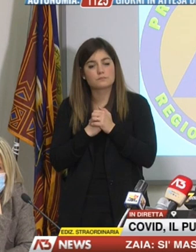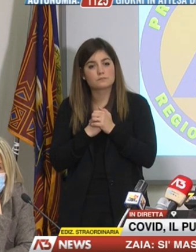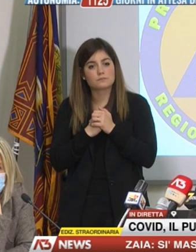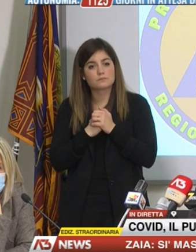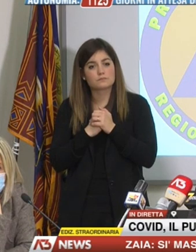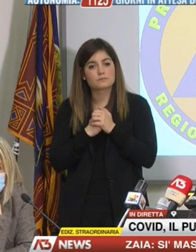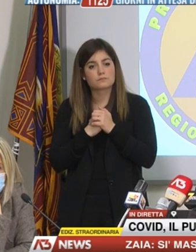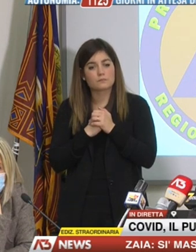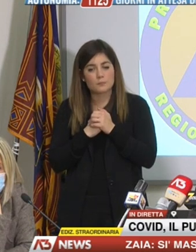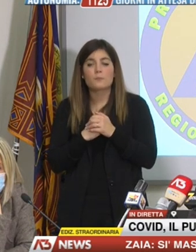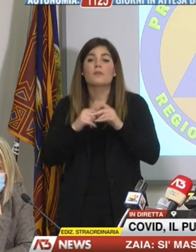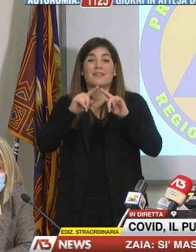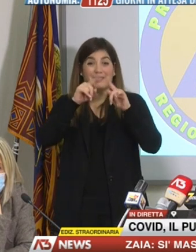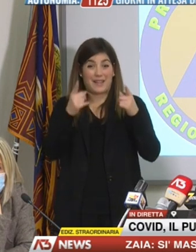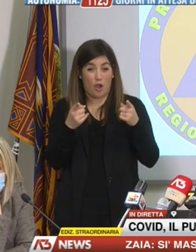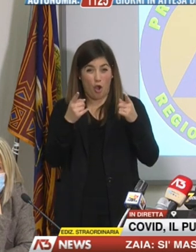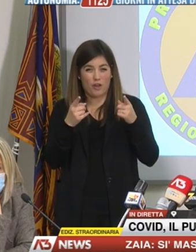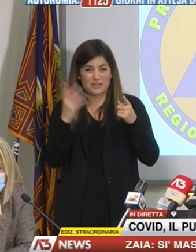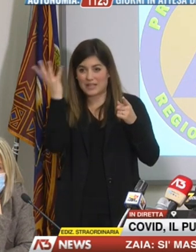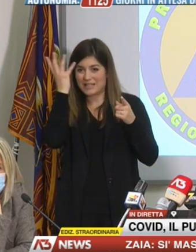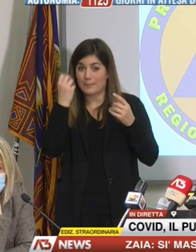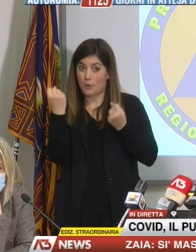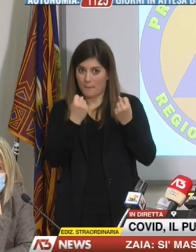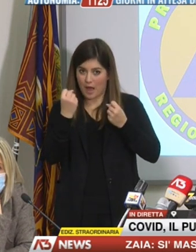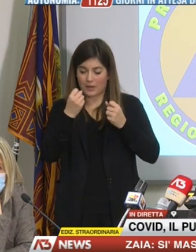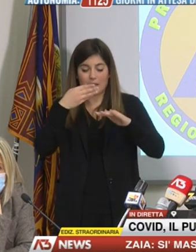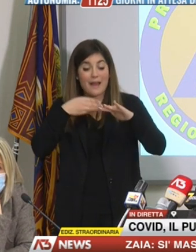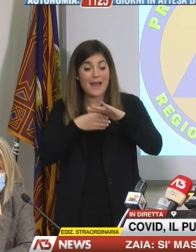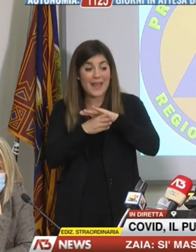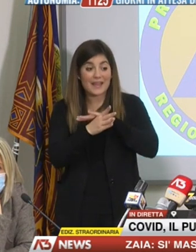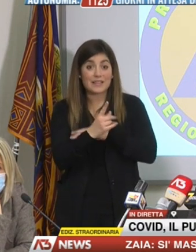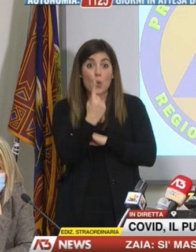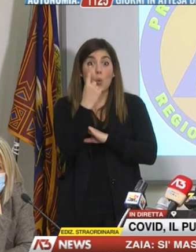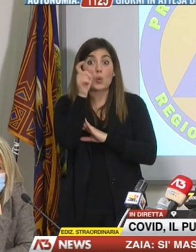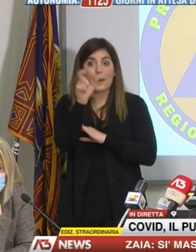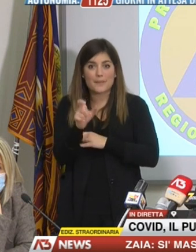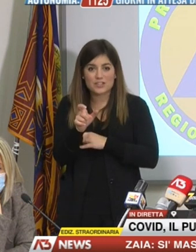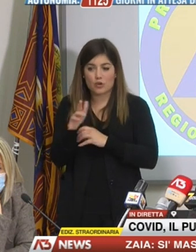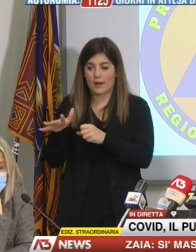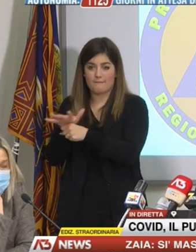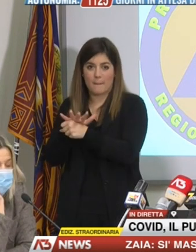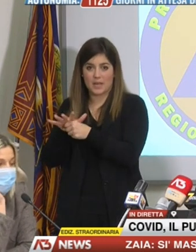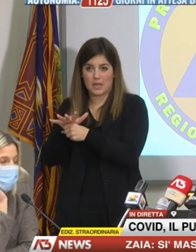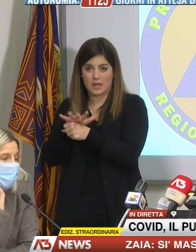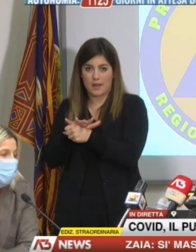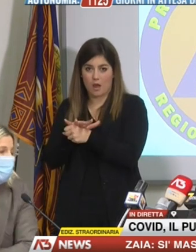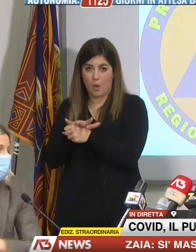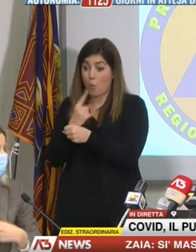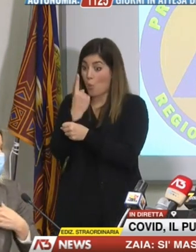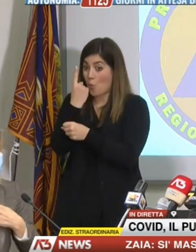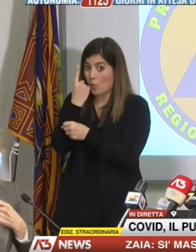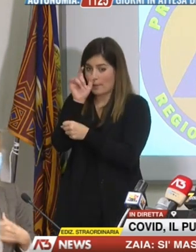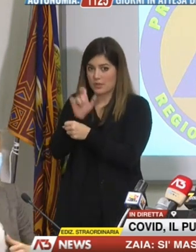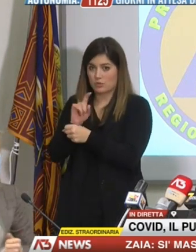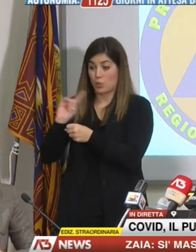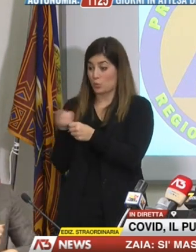nucleo familiare, perché l'acquisto di un'automobile è un acquisto molto familiare. No, quindi... noi l'avevamo previsto